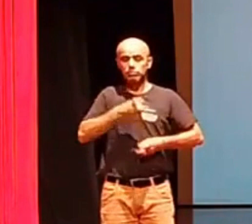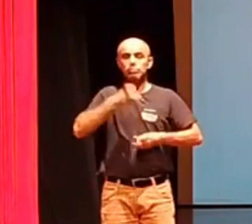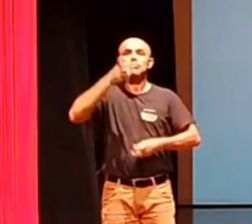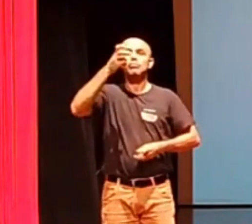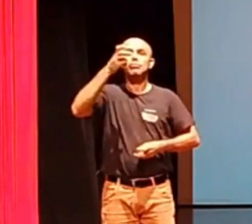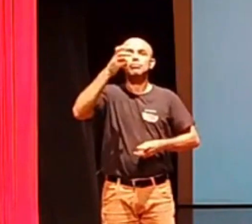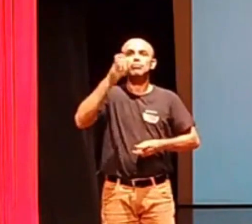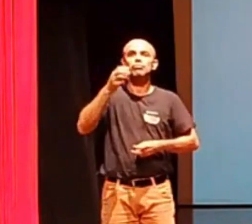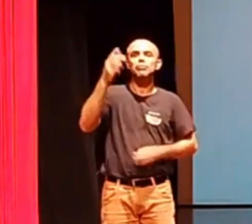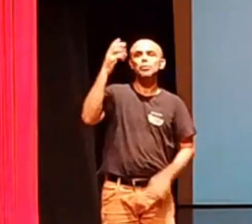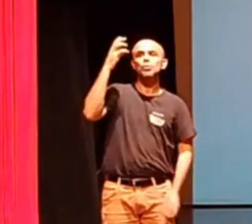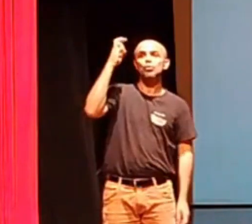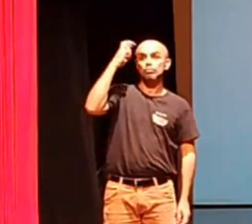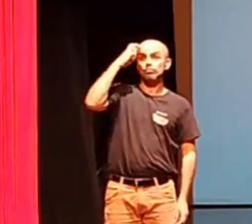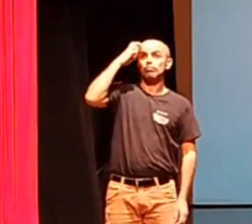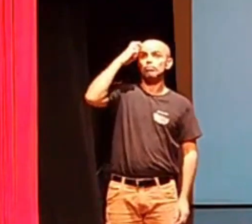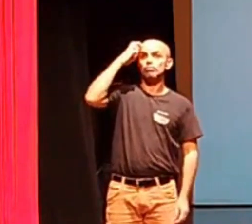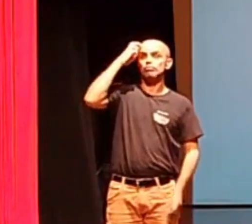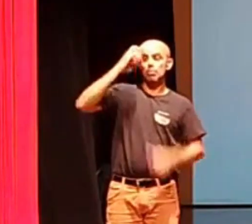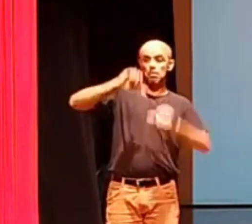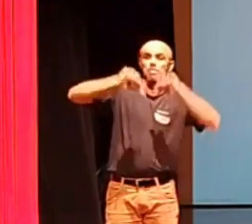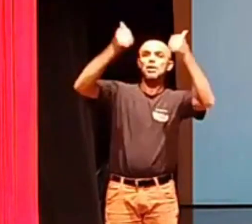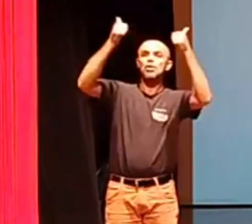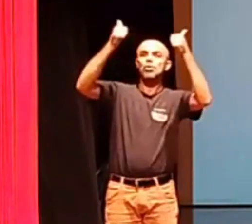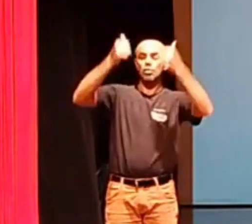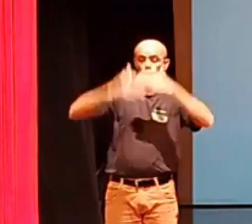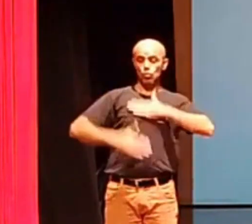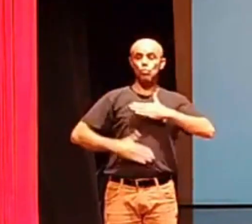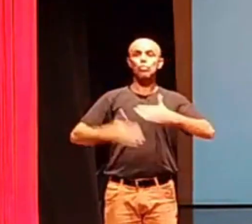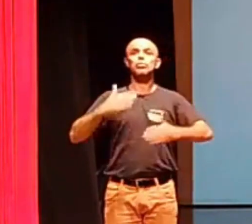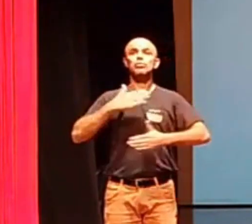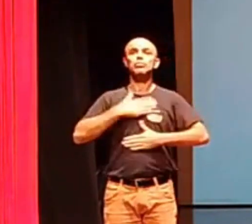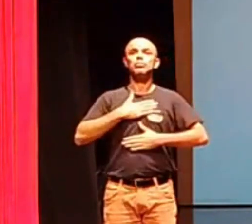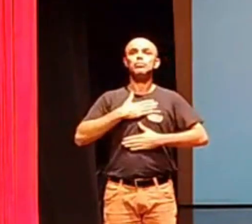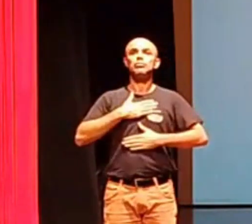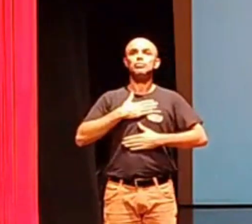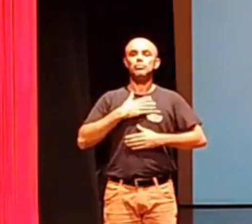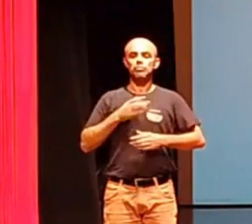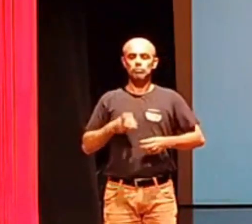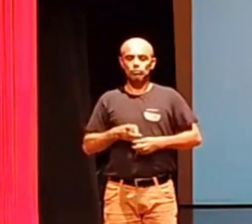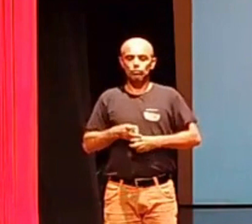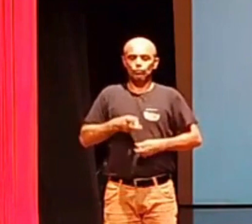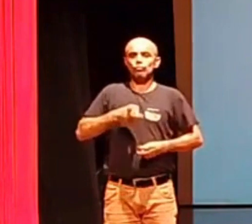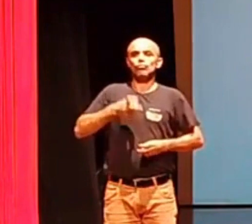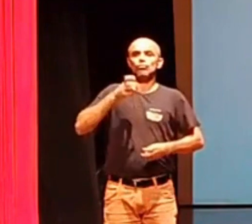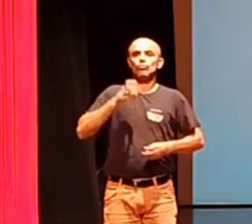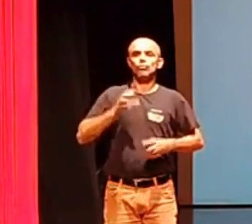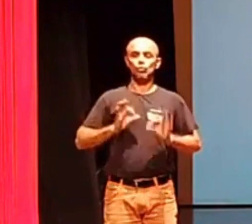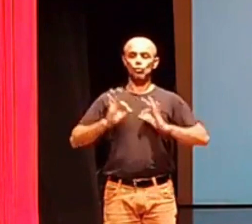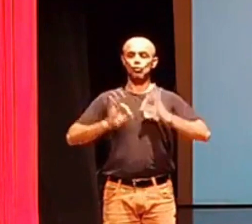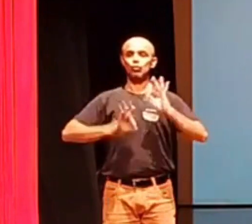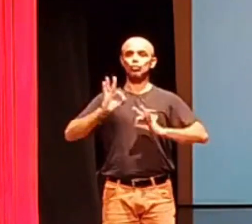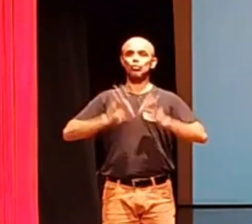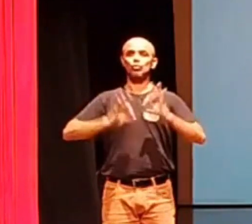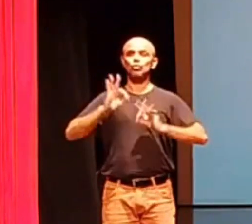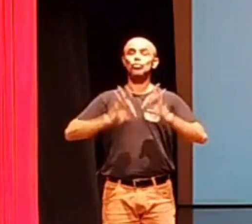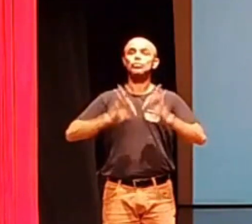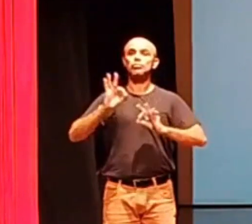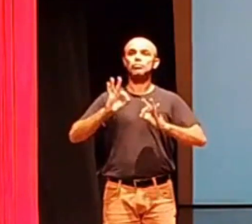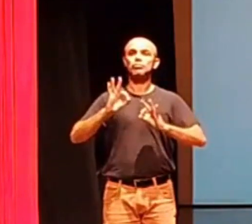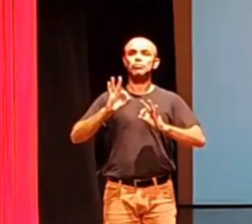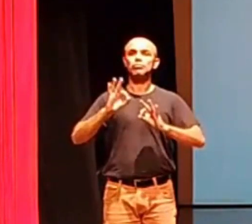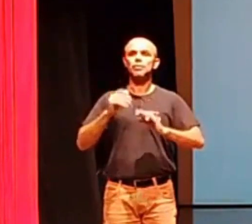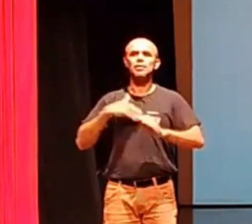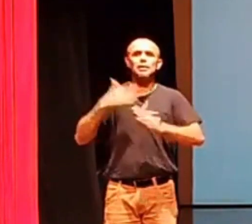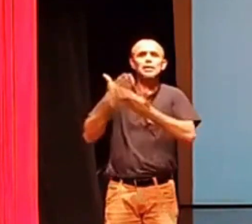parte intelectual, né, e o corpo fica no analfabetismo motor. Não se tem esse tratamento desde a